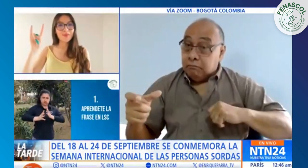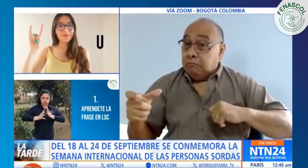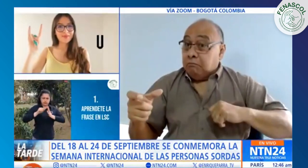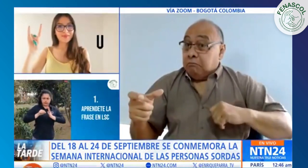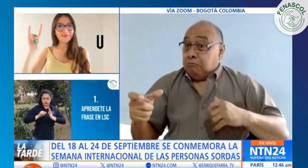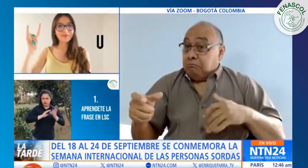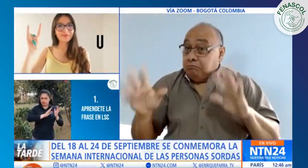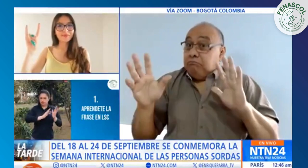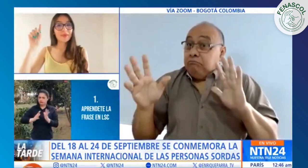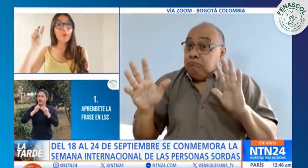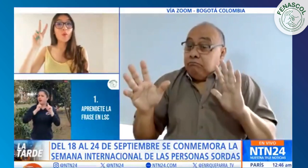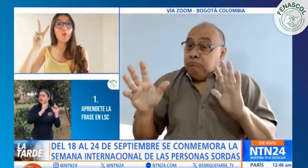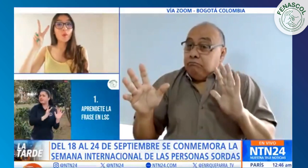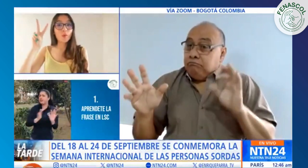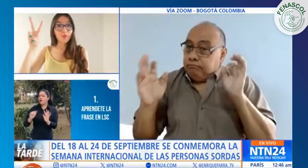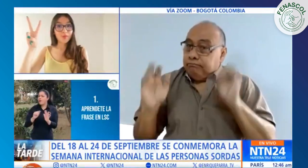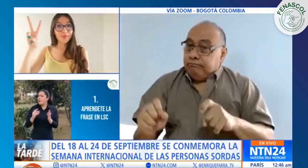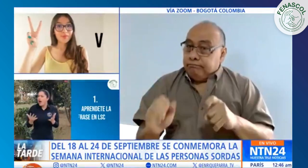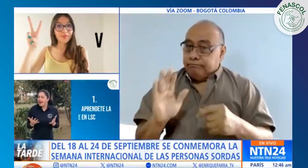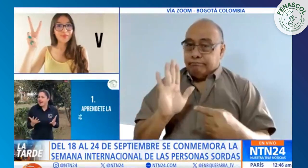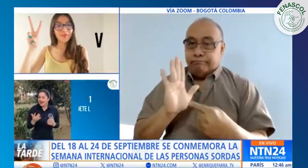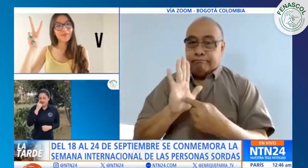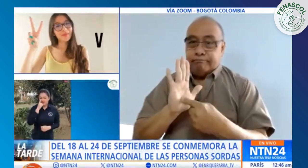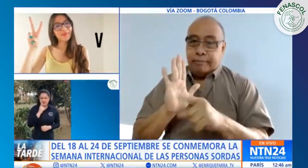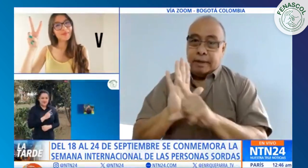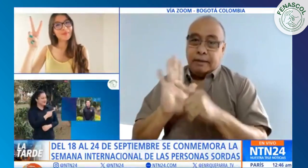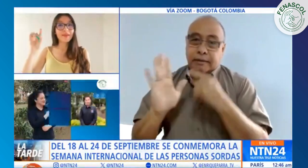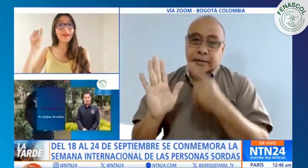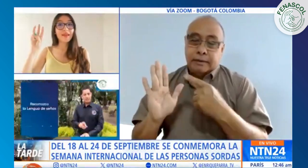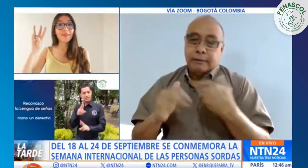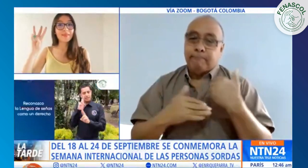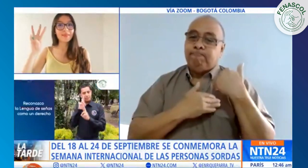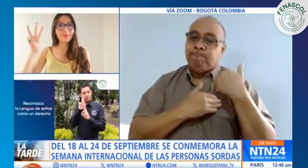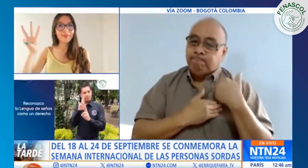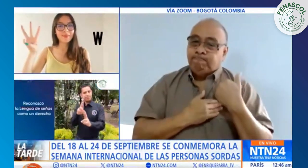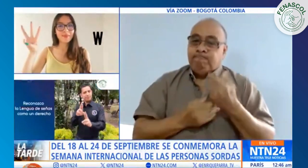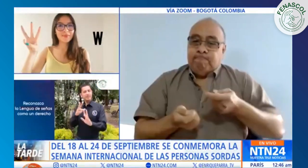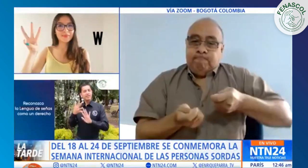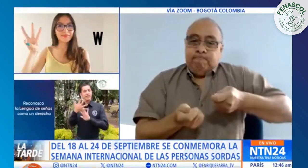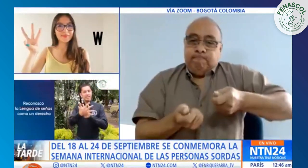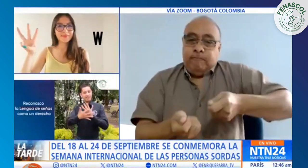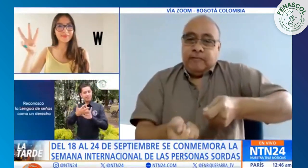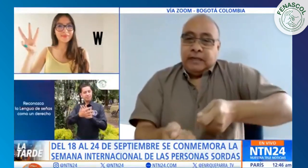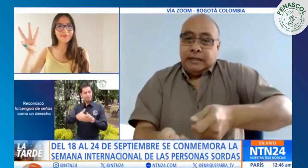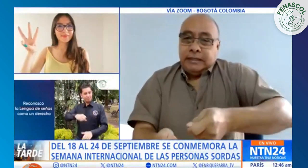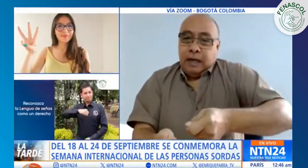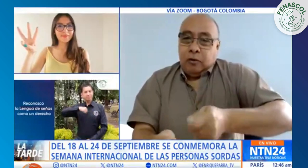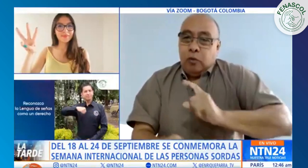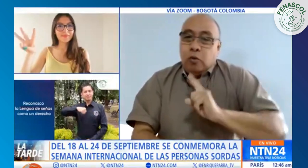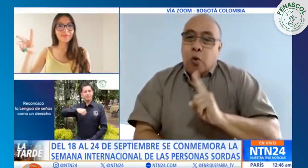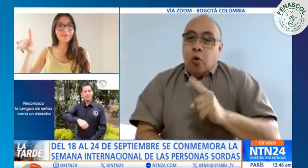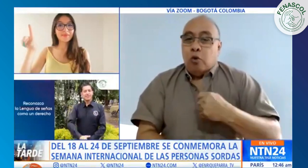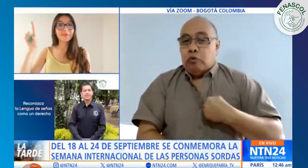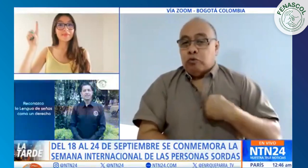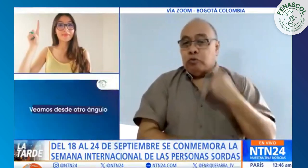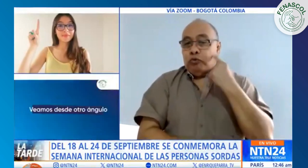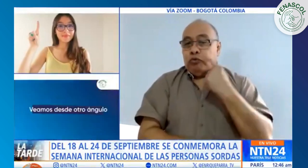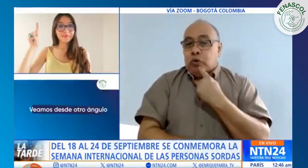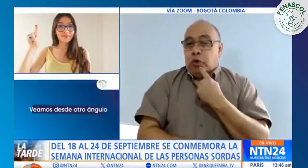acceder. Entonces, tanto el Estado como las entidades privadas están obligados a hacer